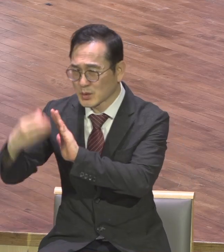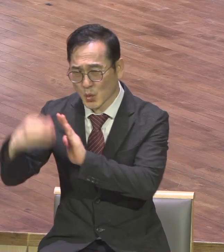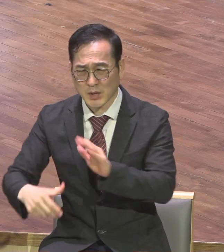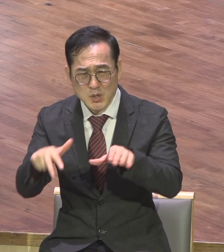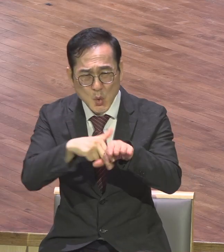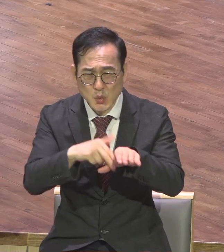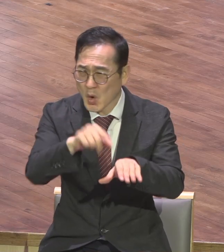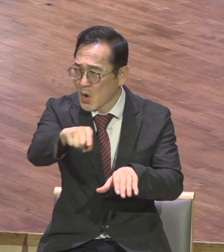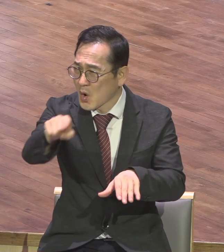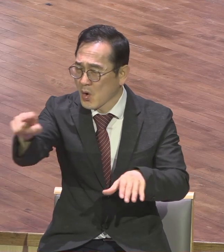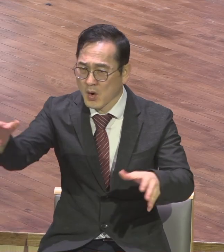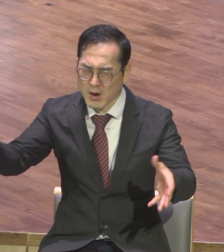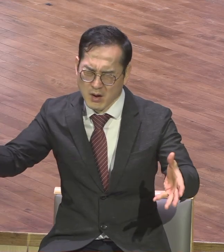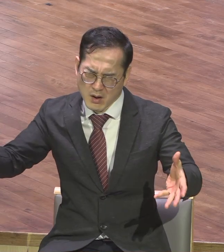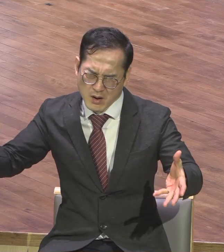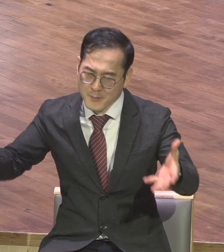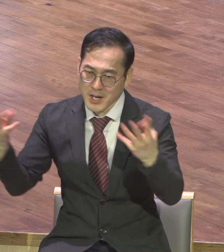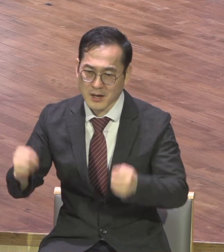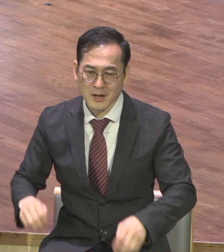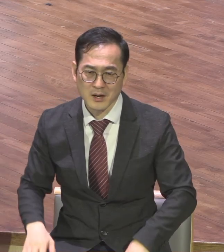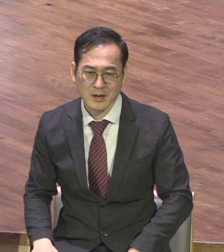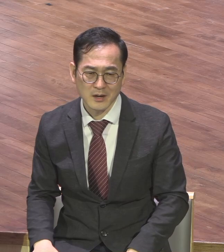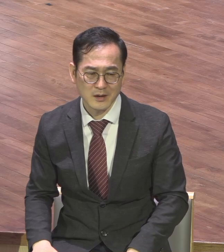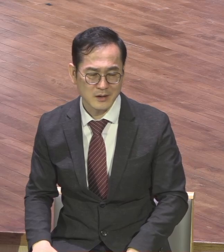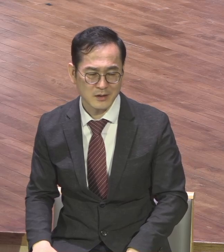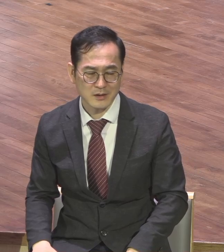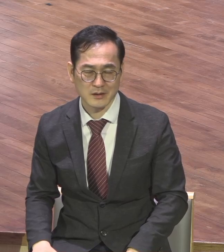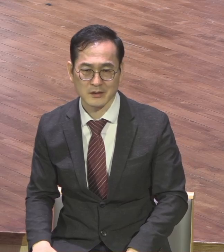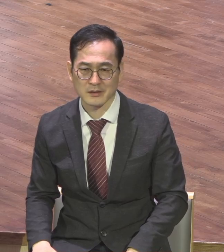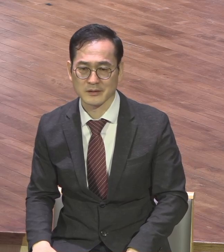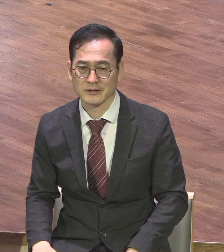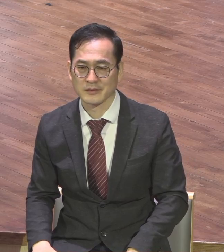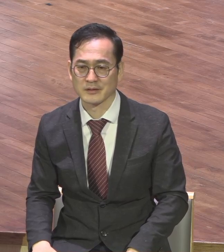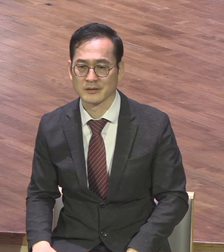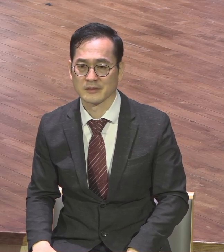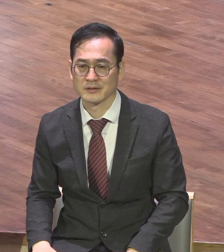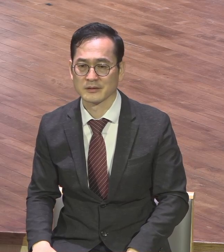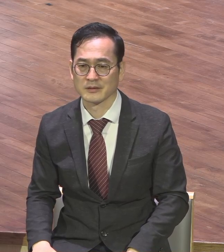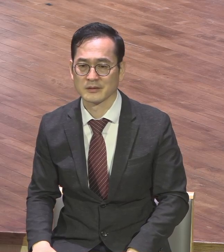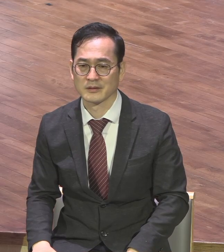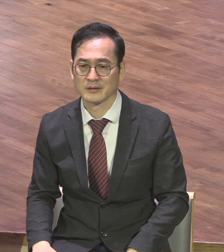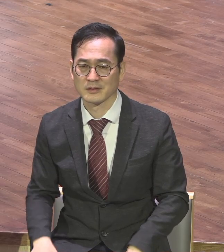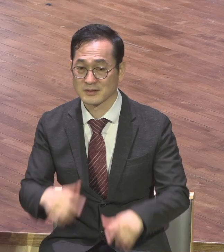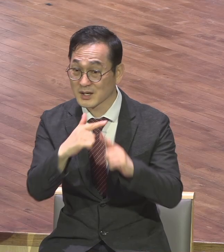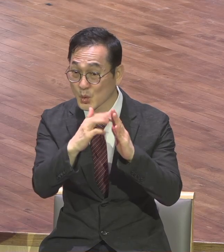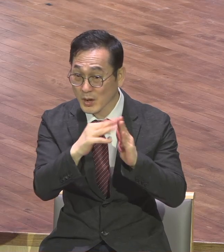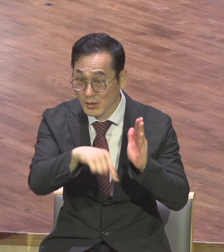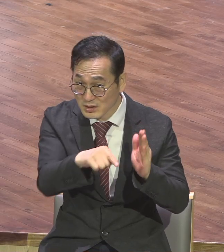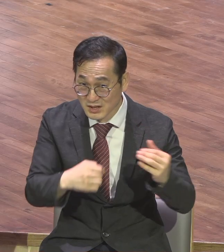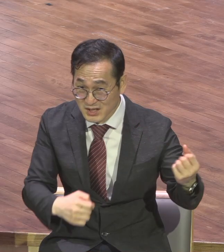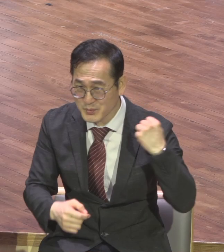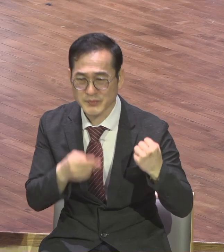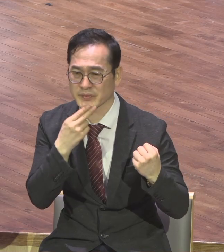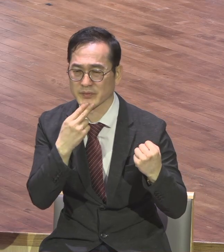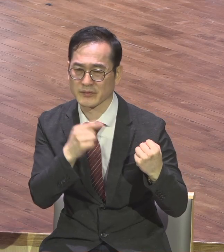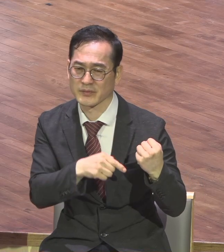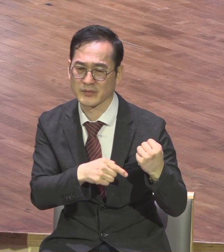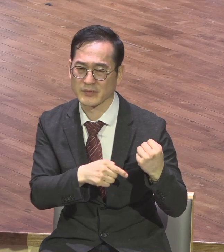다 깨버려가지고 내 박살이 나가지고 힘이 아무것도 없어요. 교회 힘 없어요.